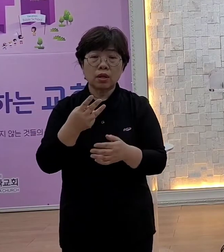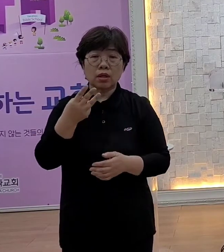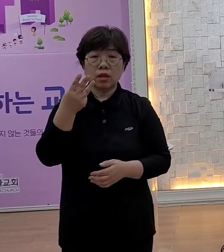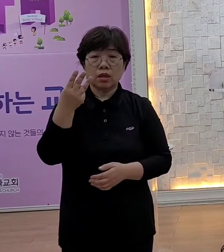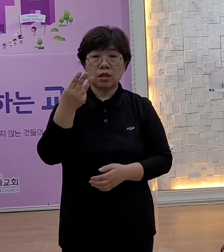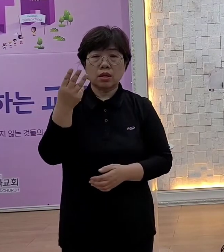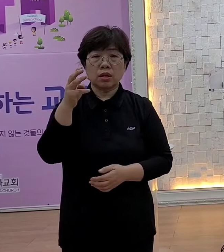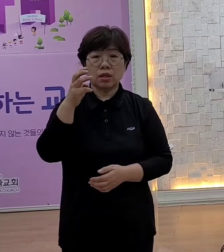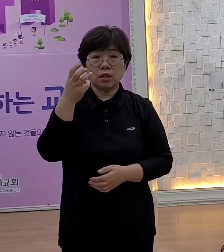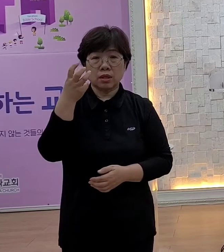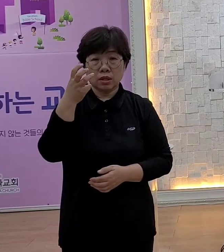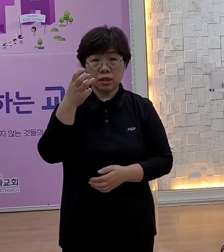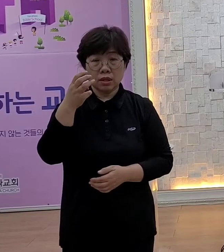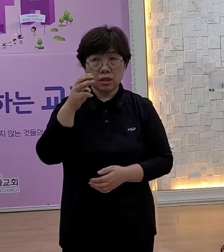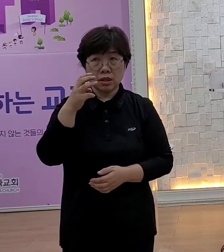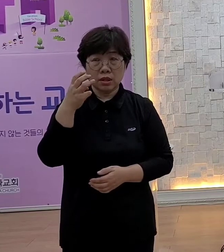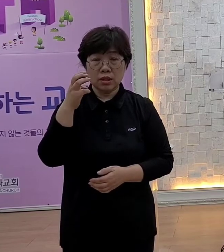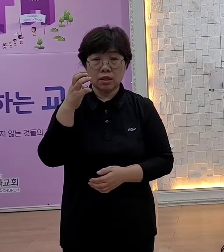36만 명이 넘었습니다.